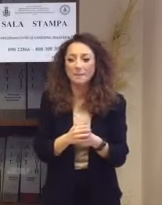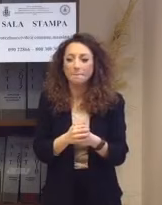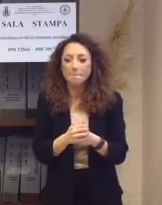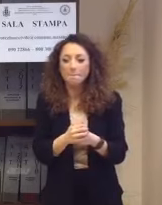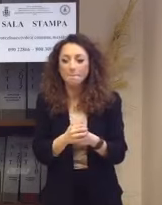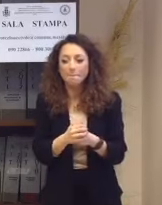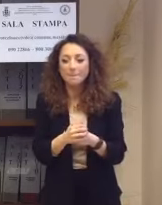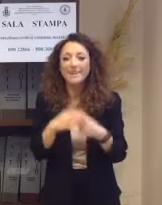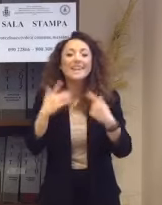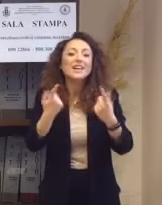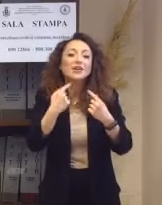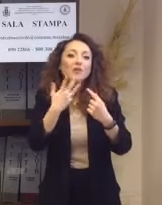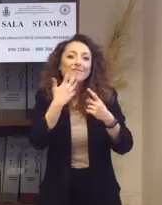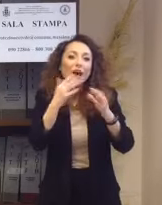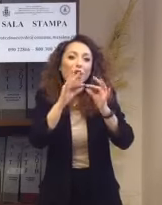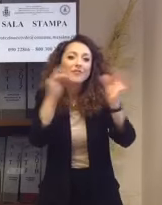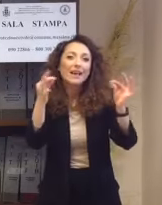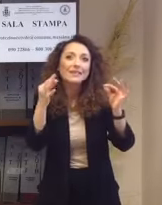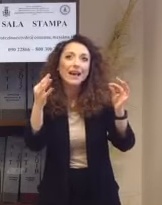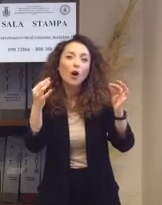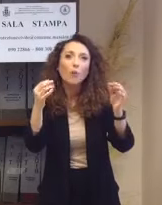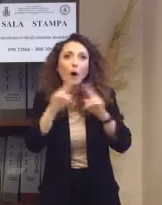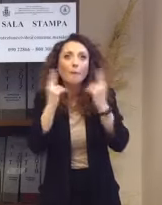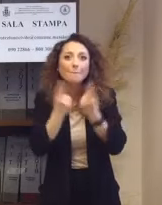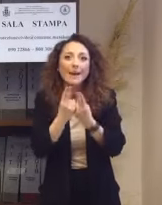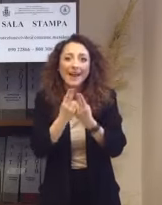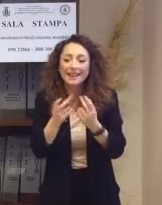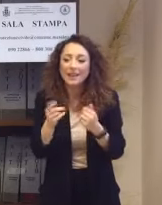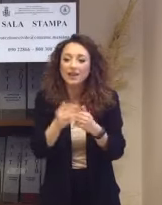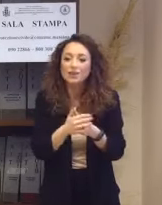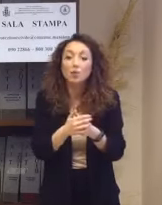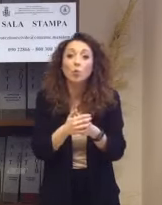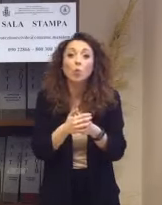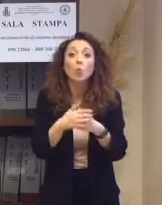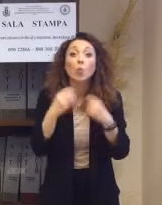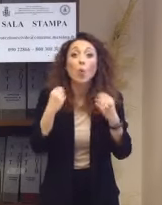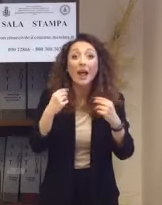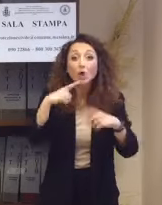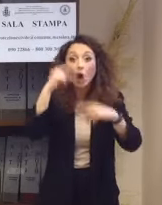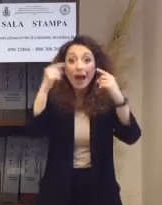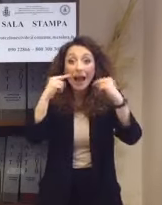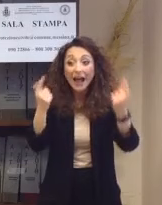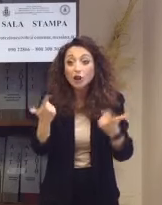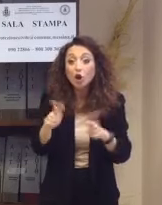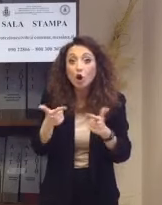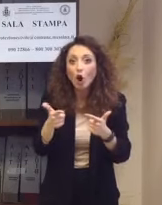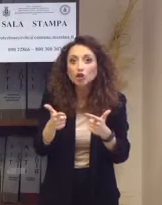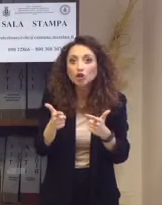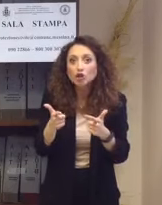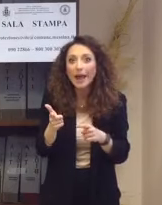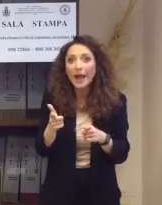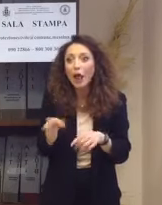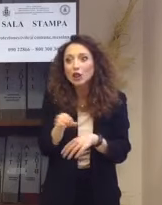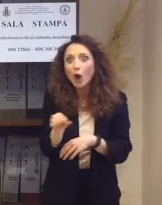io l'avrei messa completa, quindi glielo dici, quando iatto non c'è usuri ci